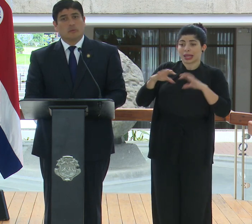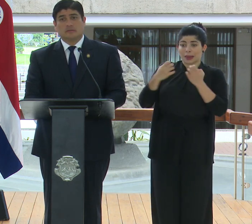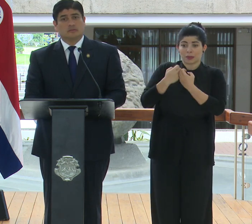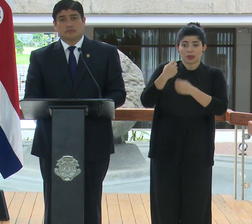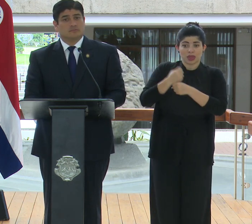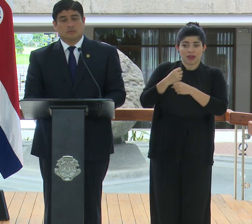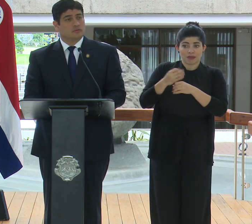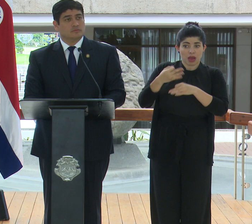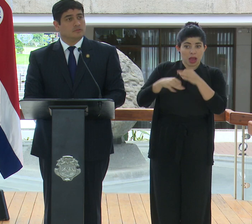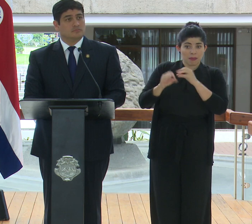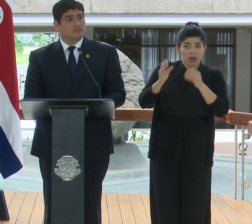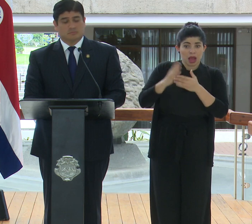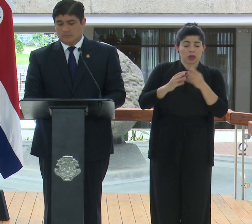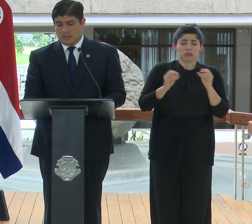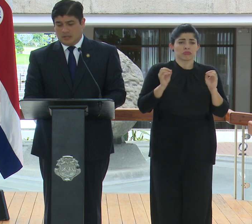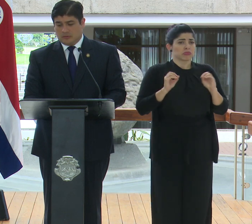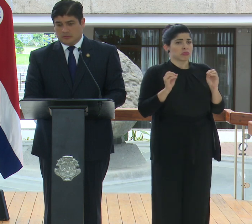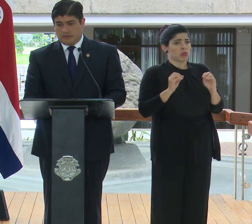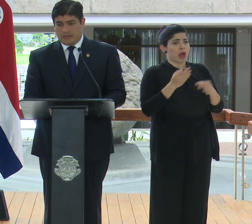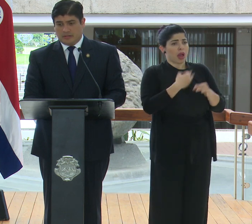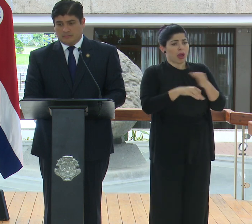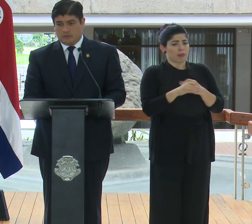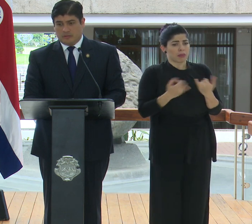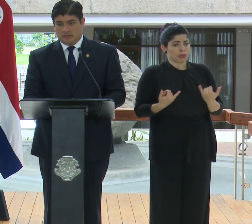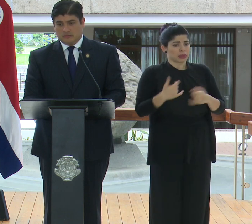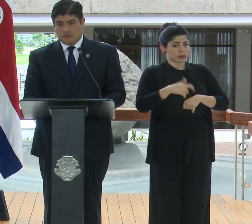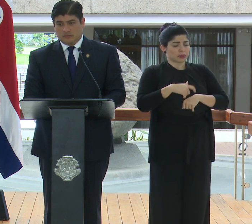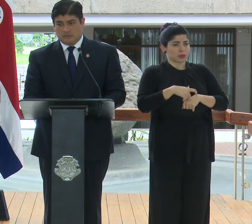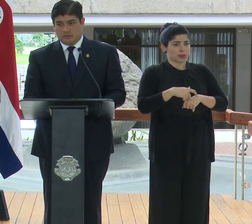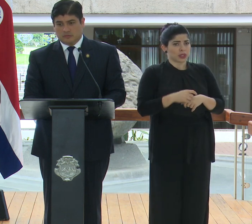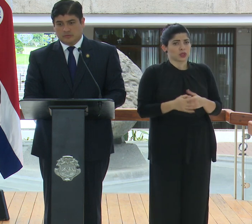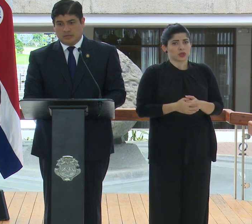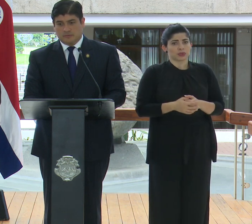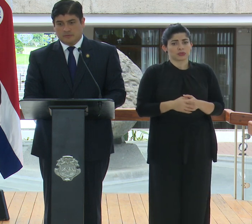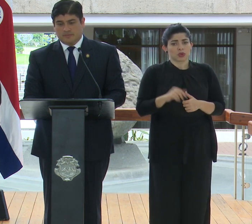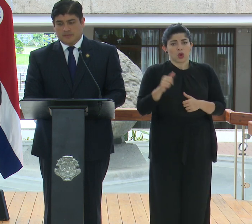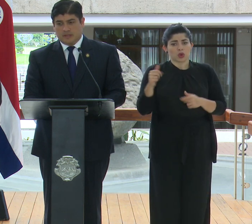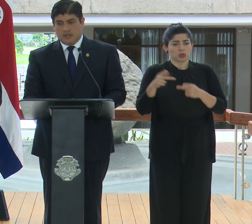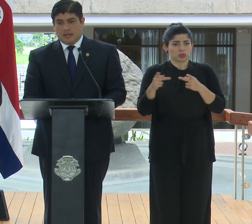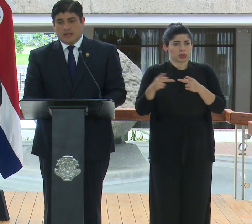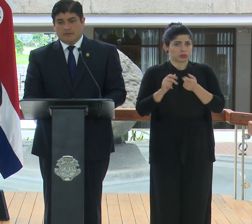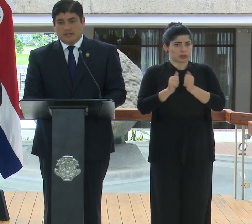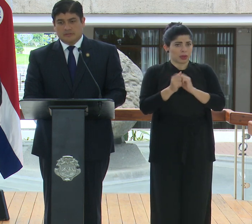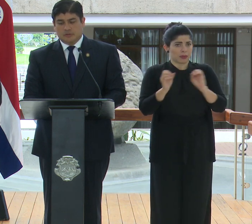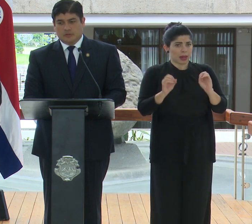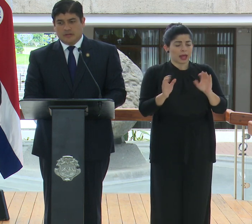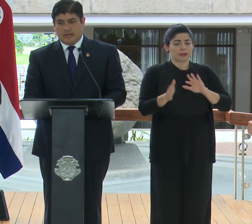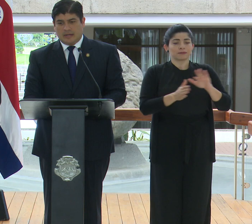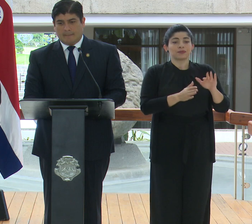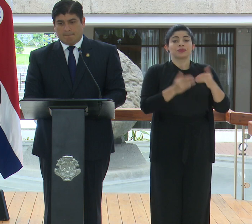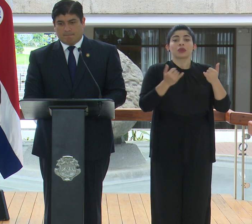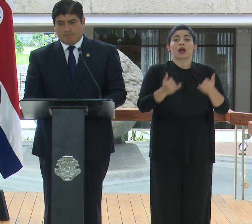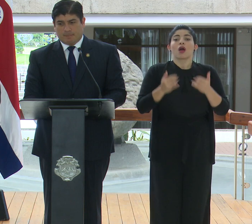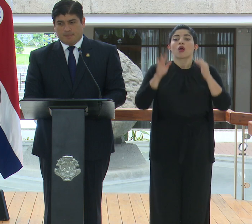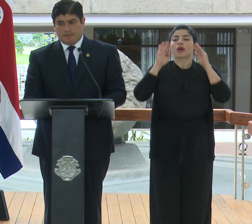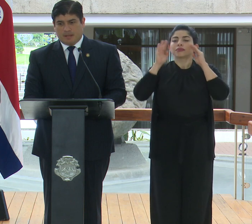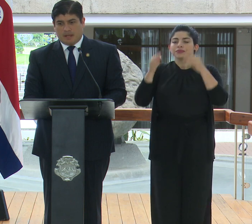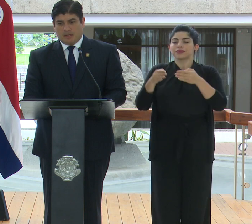En este momento no tendría movimientos o otros cambios. En relación